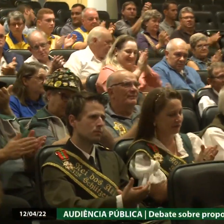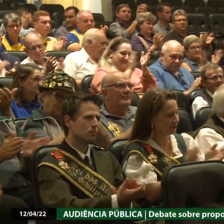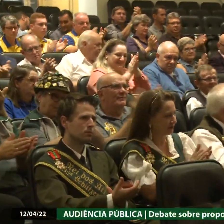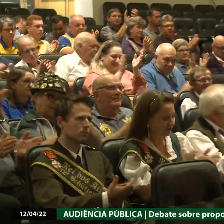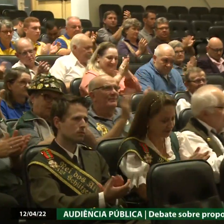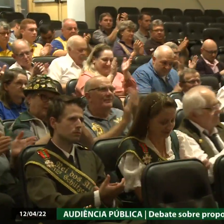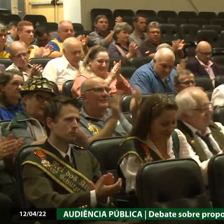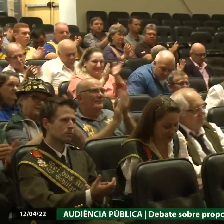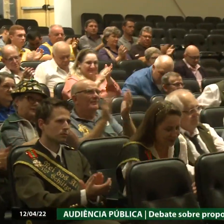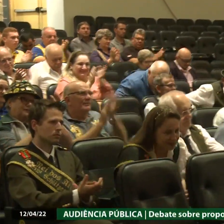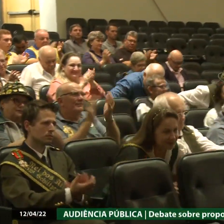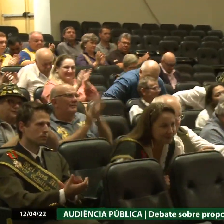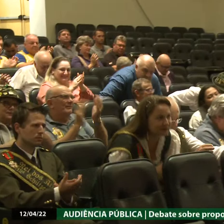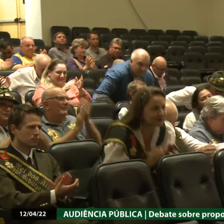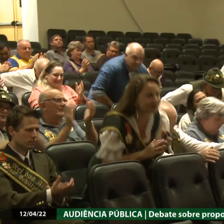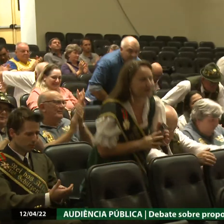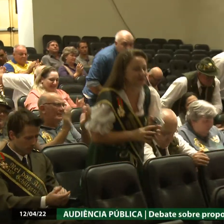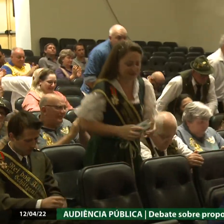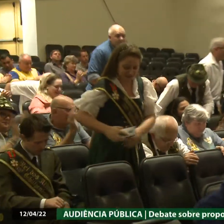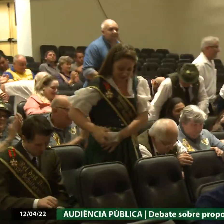E aí